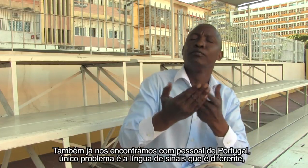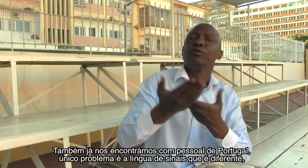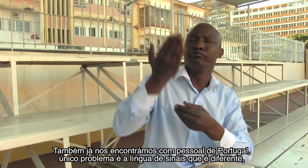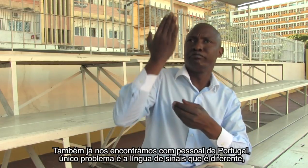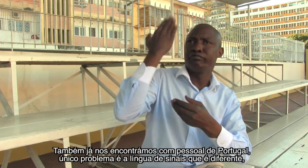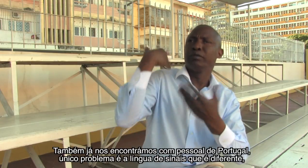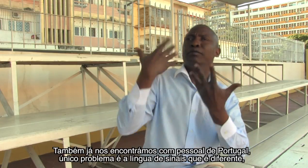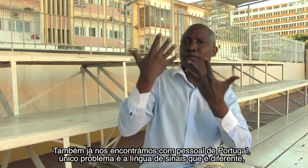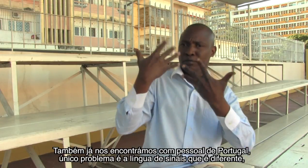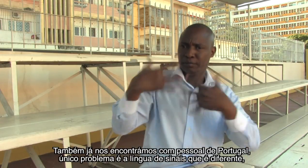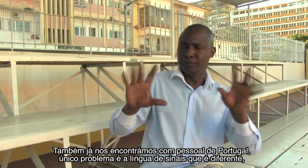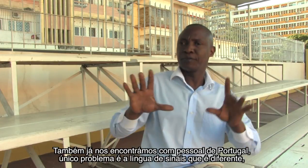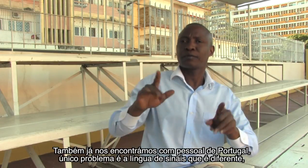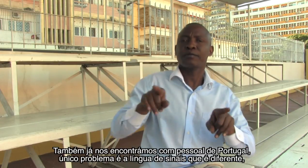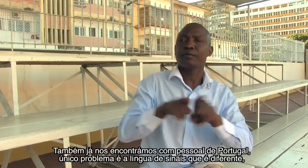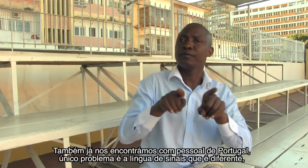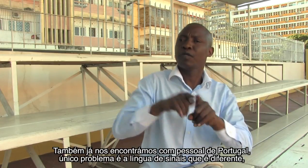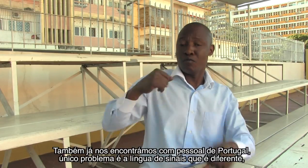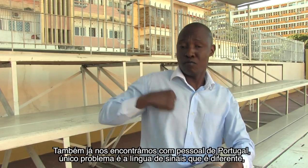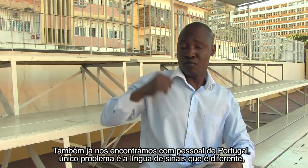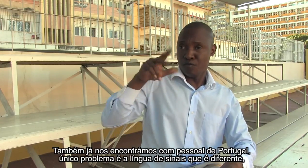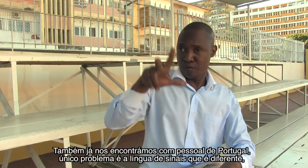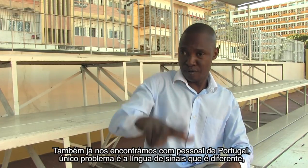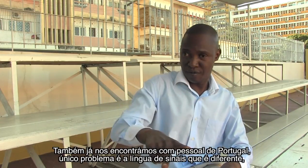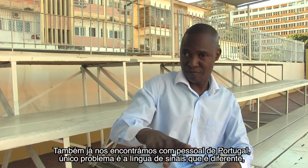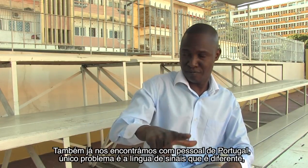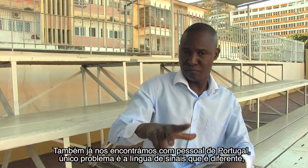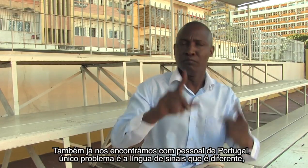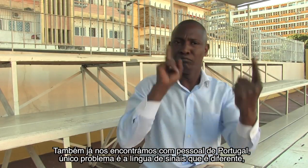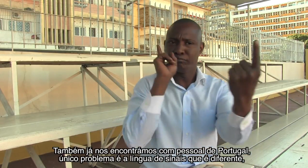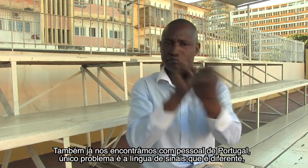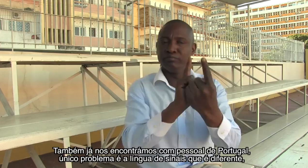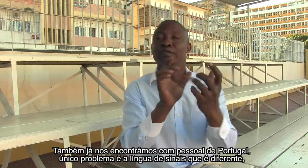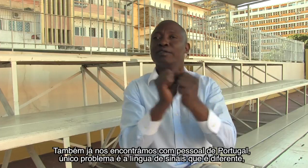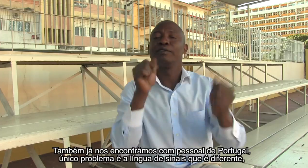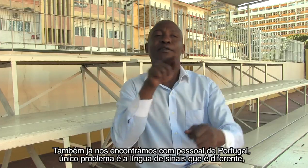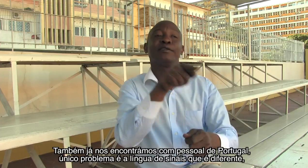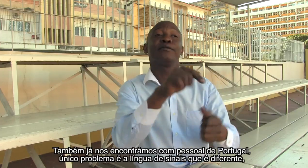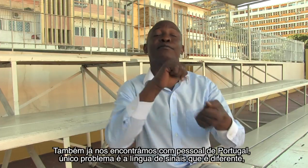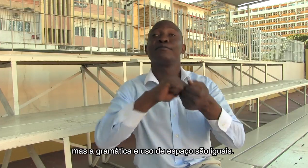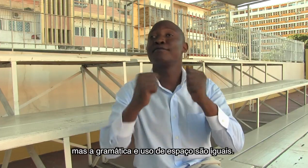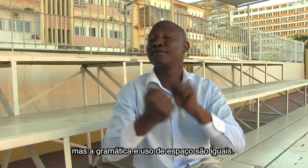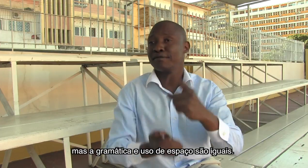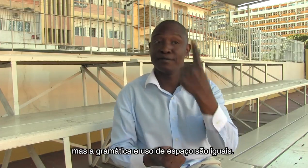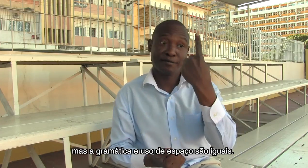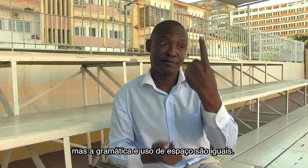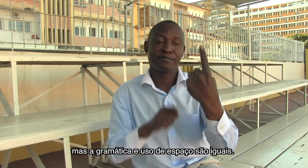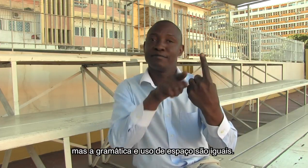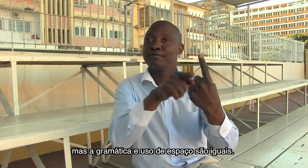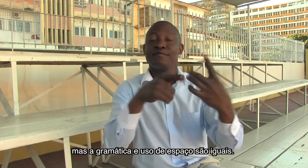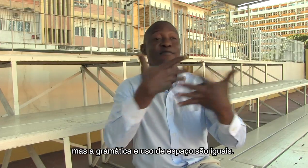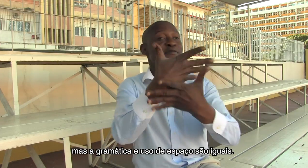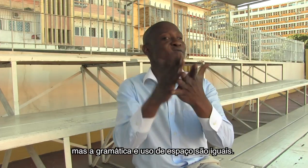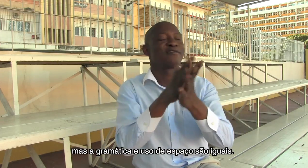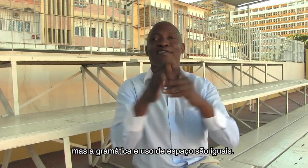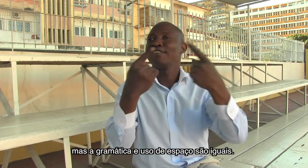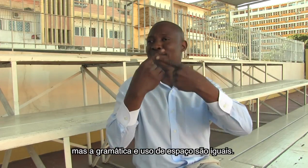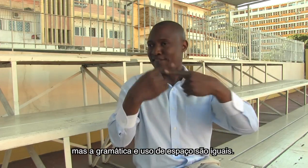Também já nos encontramos com o pessoal de Portugal. O único problema é a língua de sinais, que é diferente. Mas a